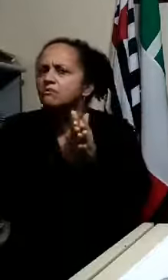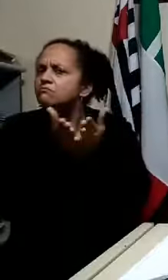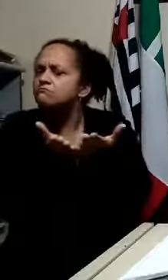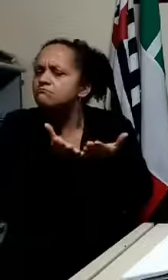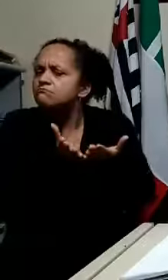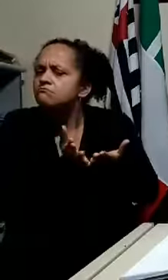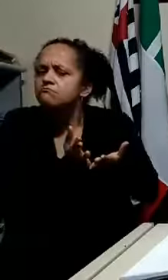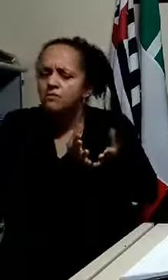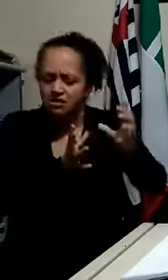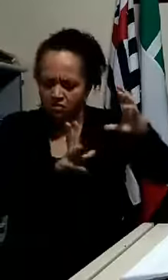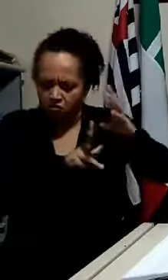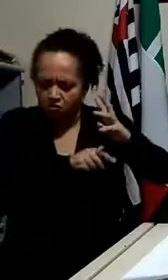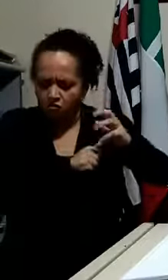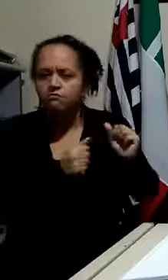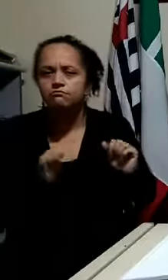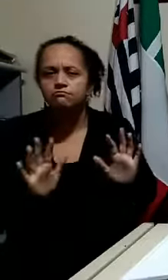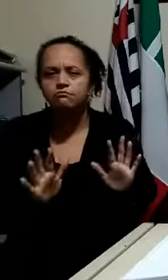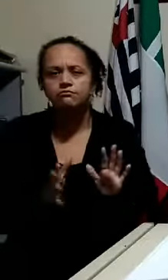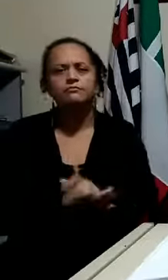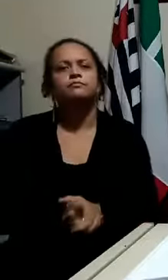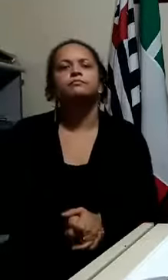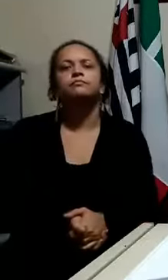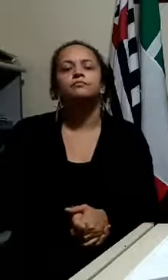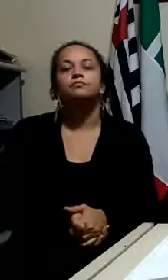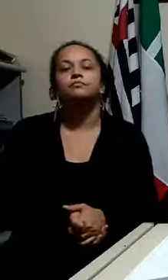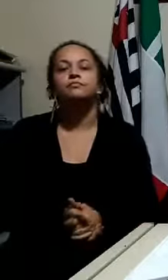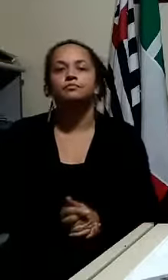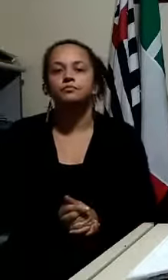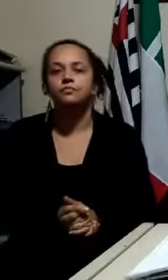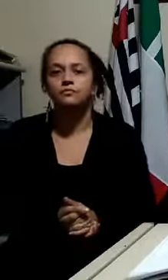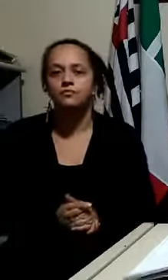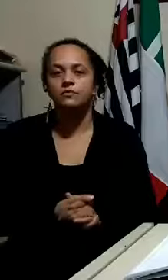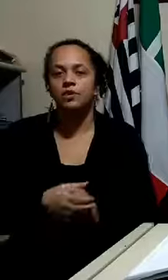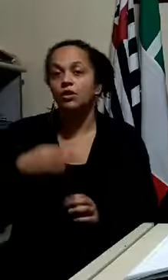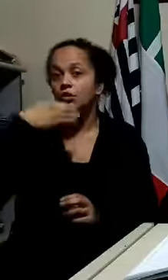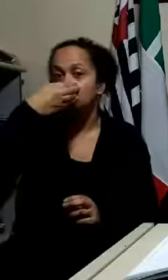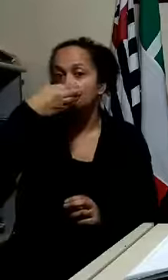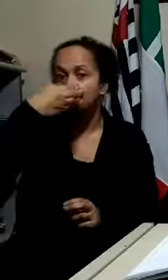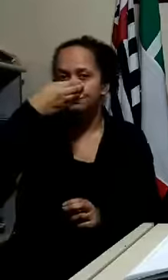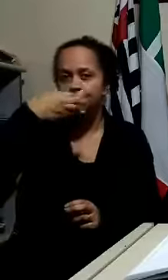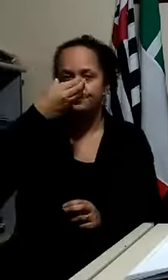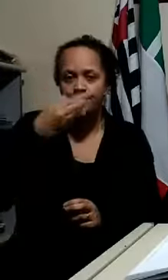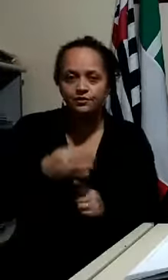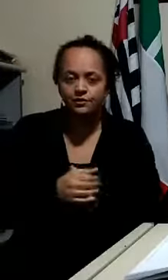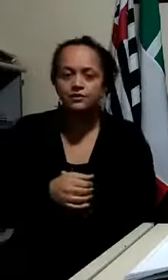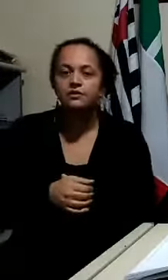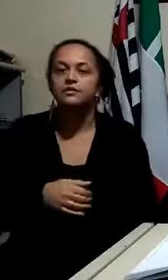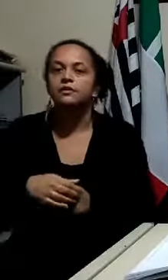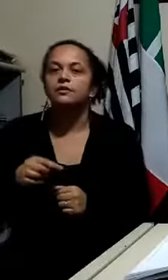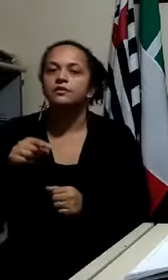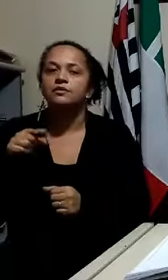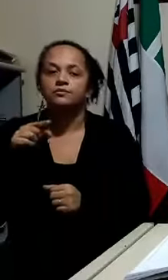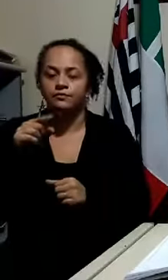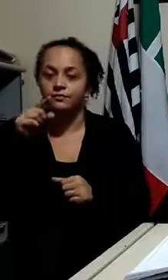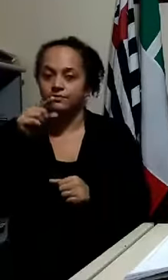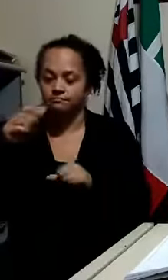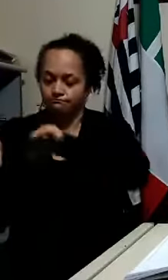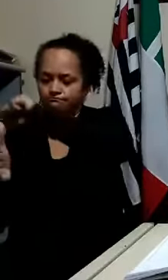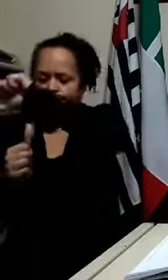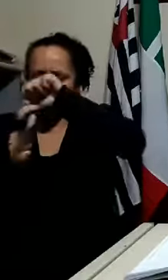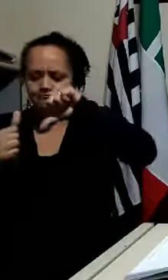palavra do nosso coração, né? Entendeu? Os frutos são as mudanças que essa